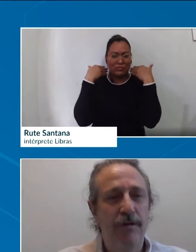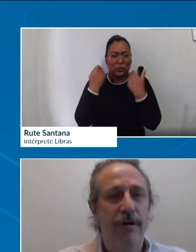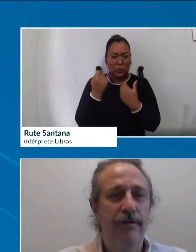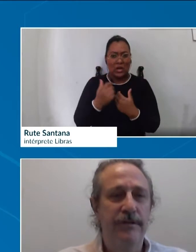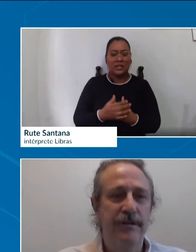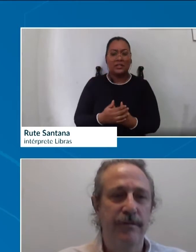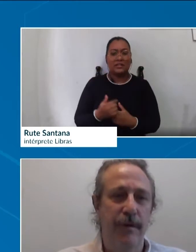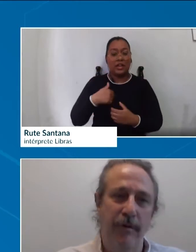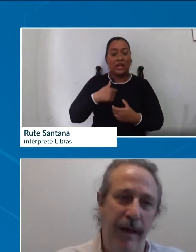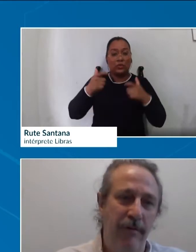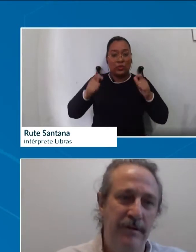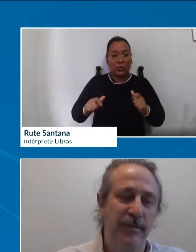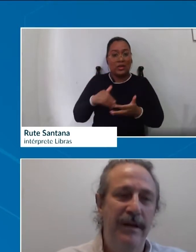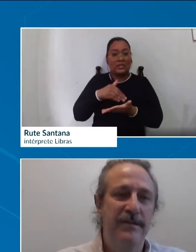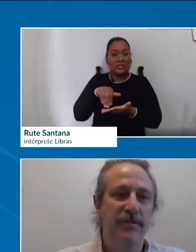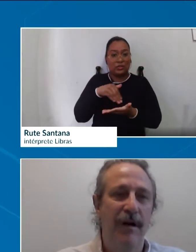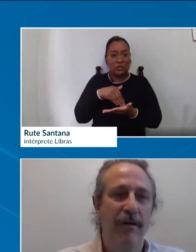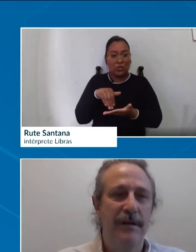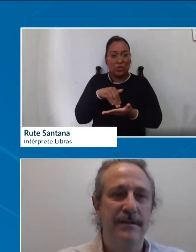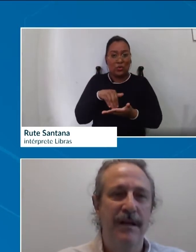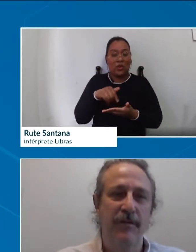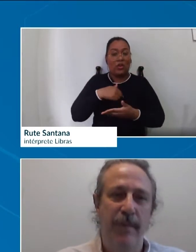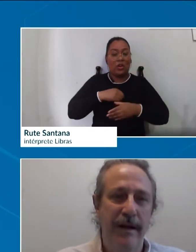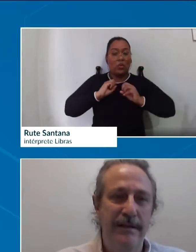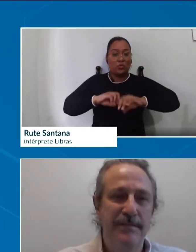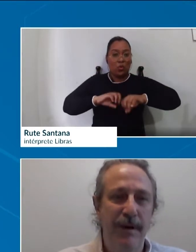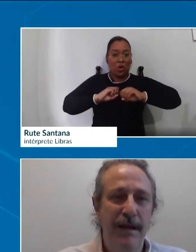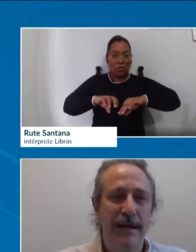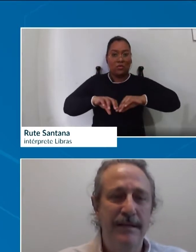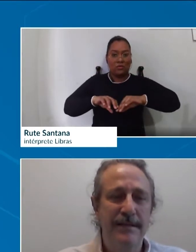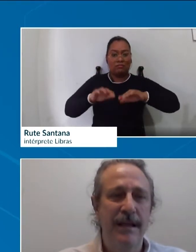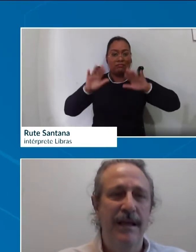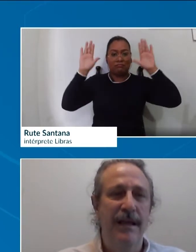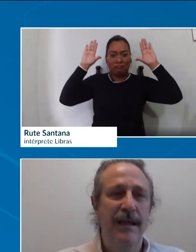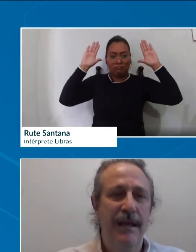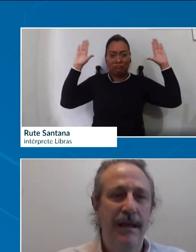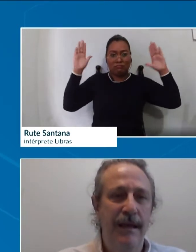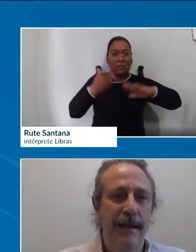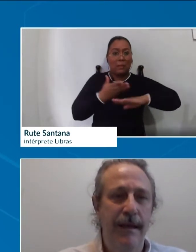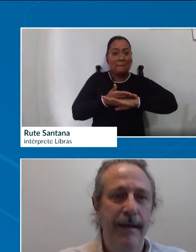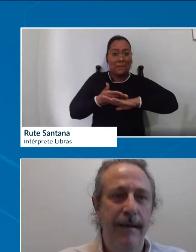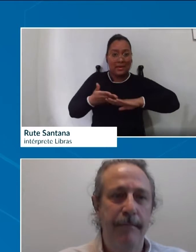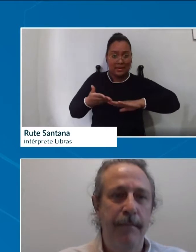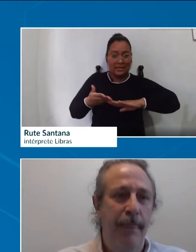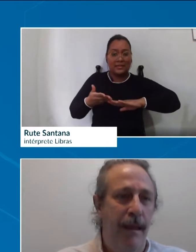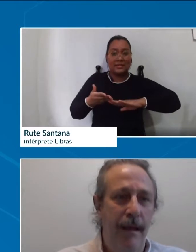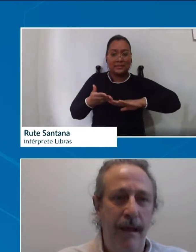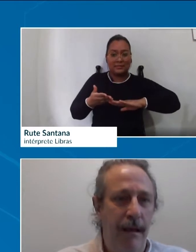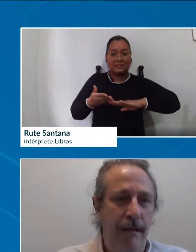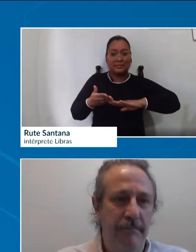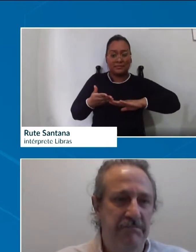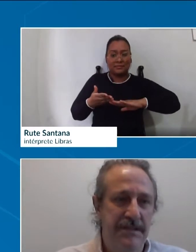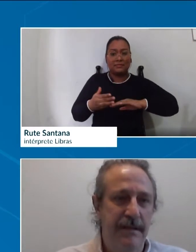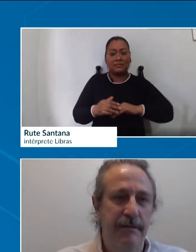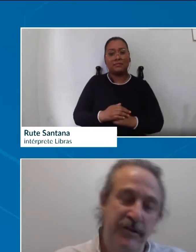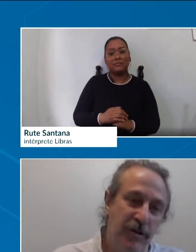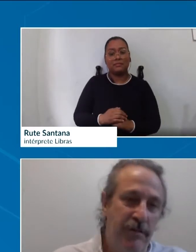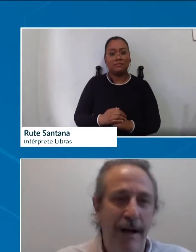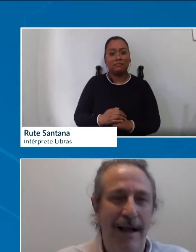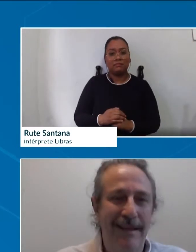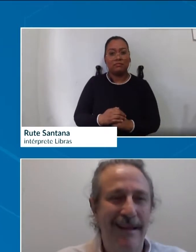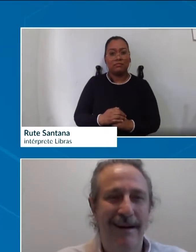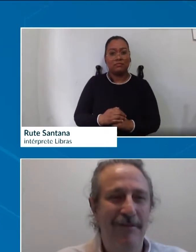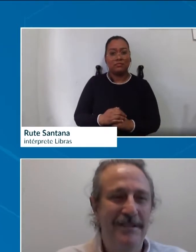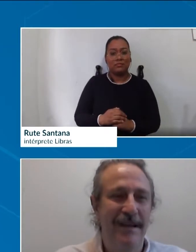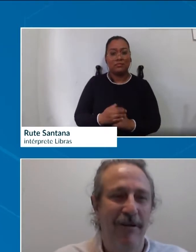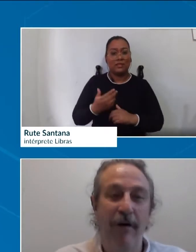num escritório onde eu ministro aulas com paredes brancas, e assim, estou